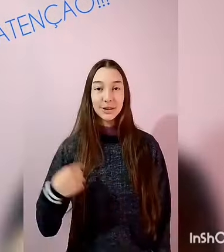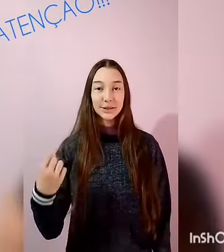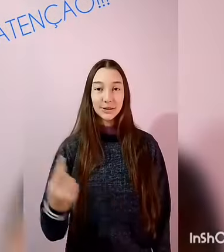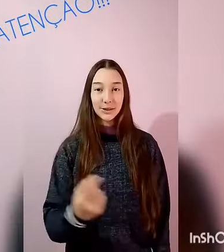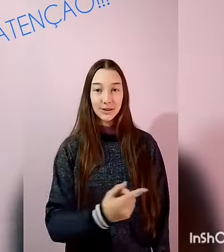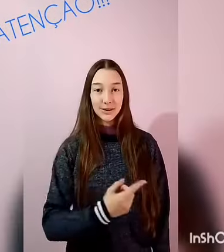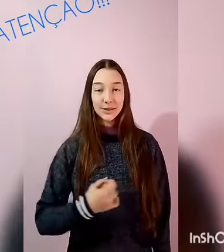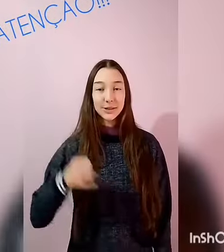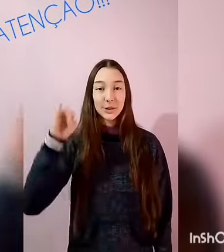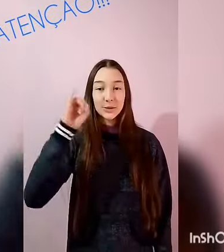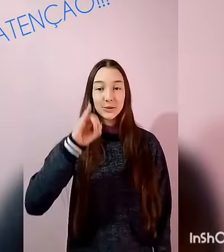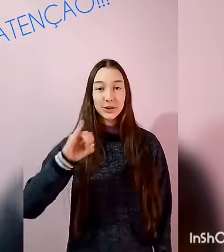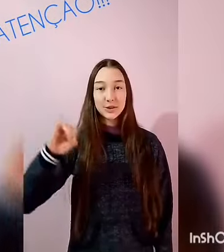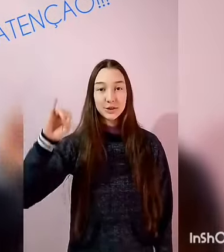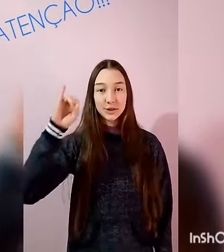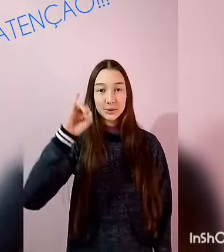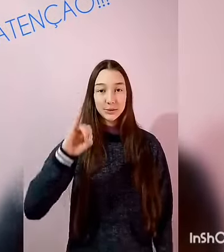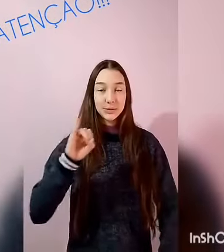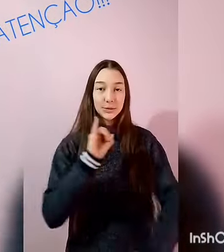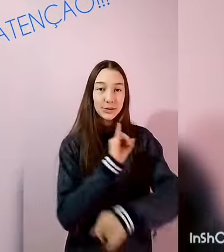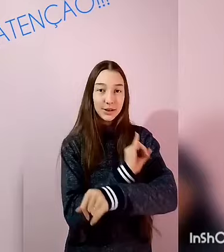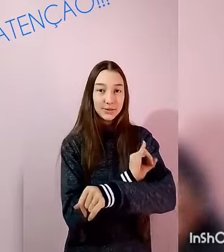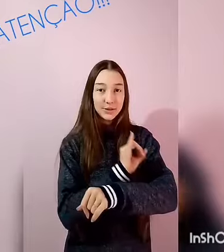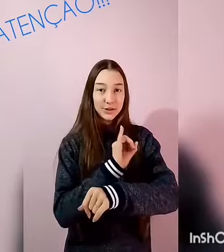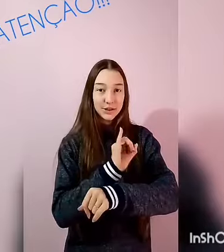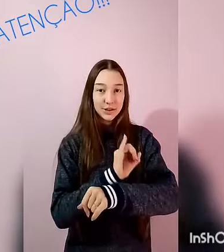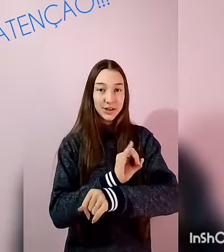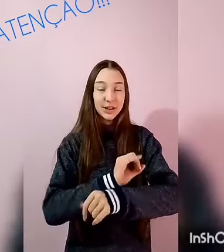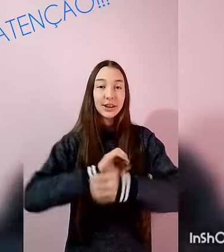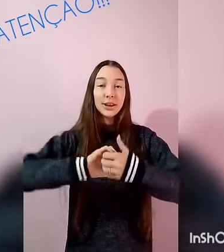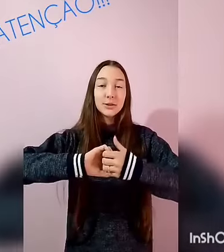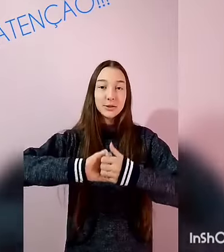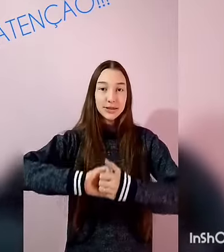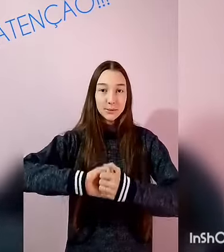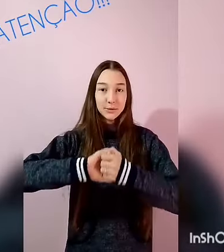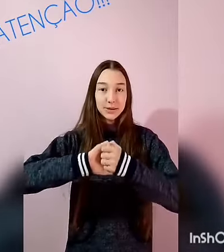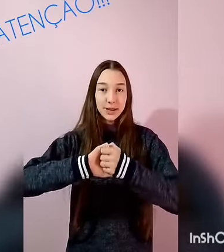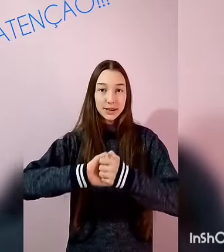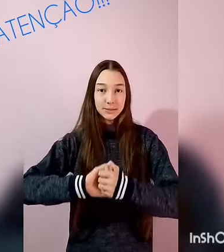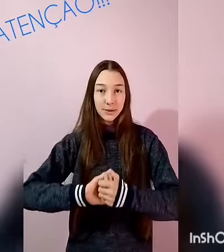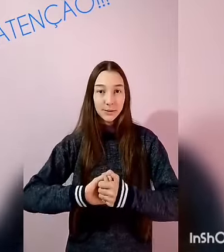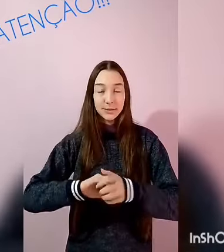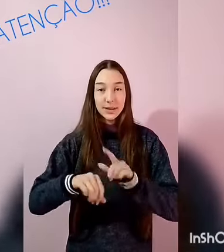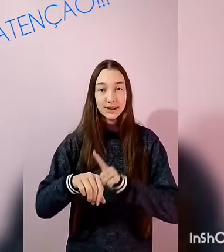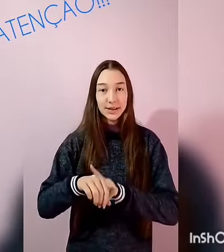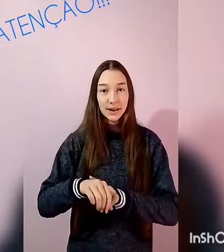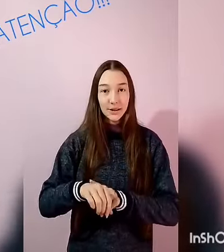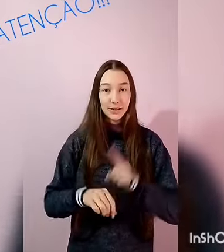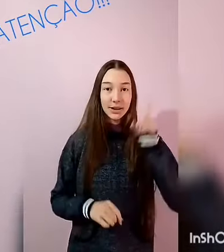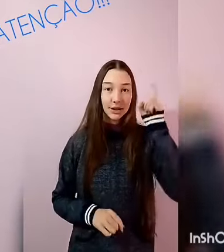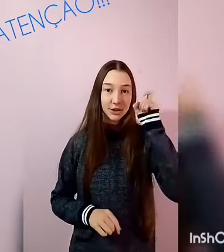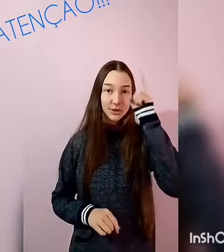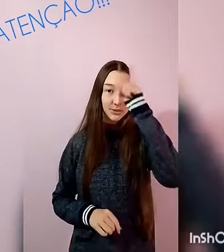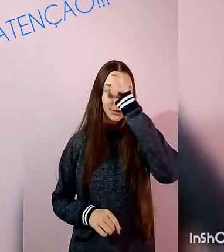Nós, do Instituto Ivoti, nos demos as mãos nesta aula difícil.